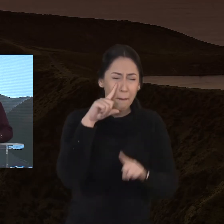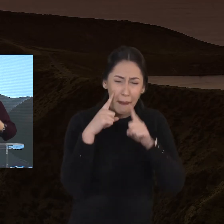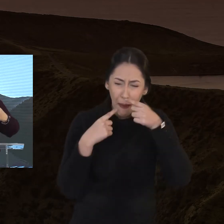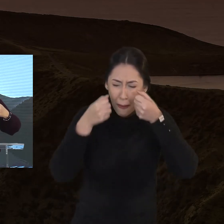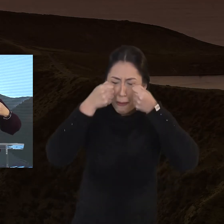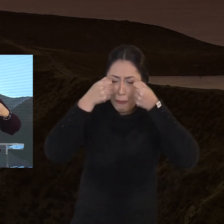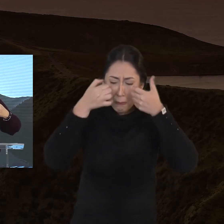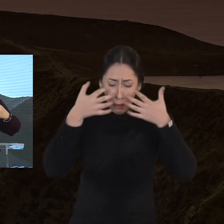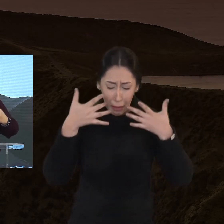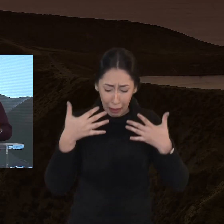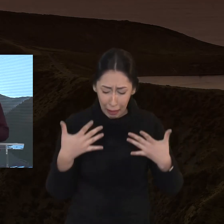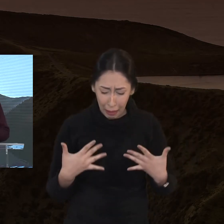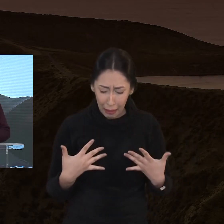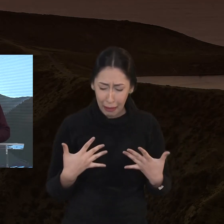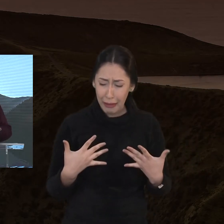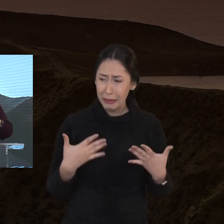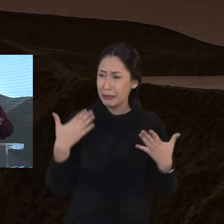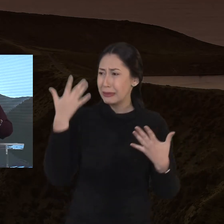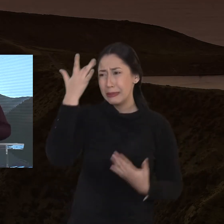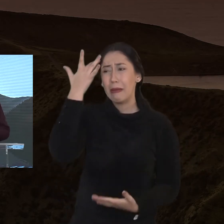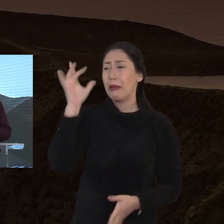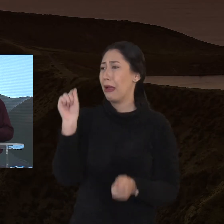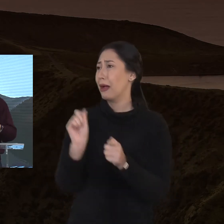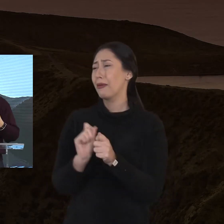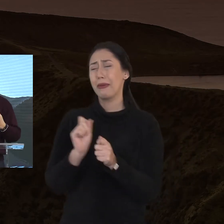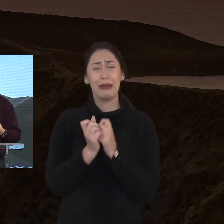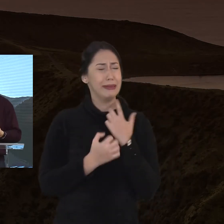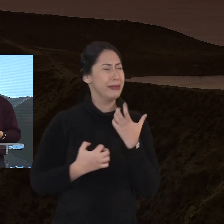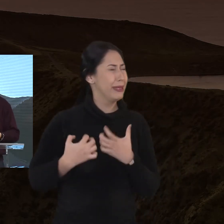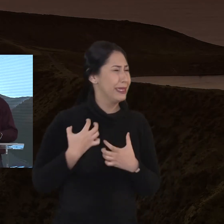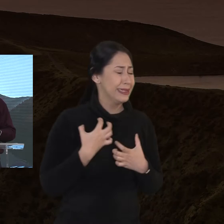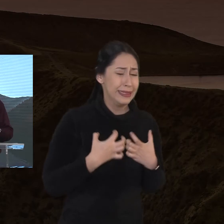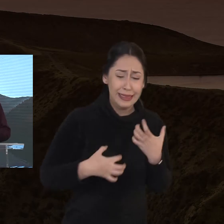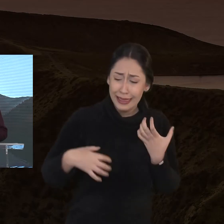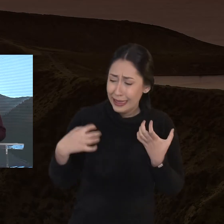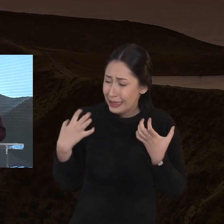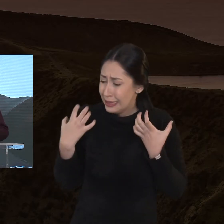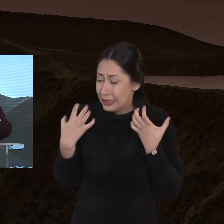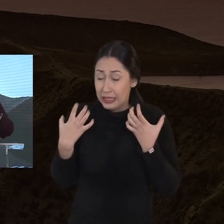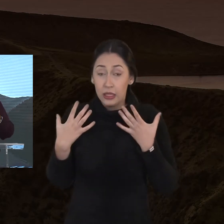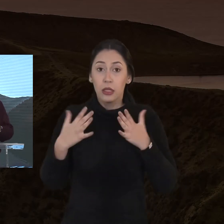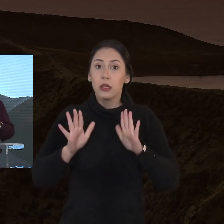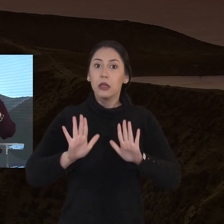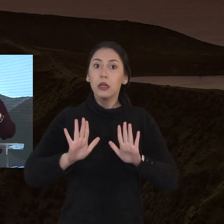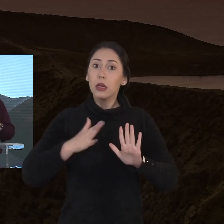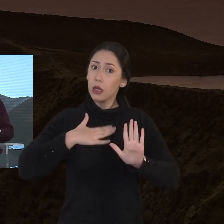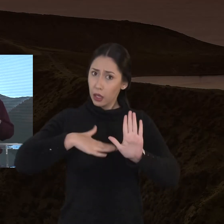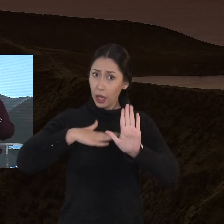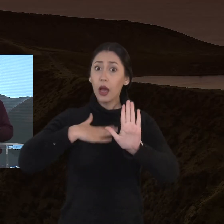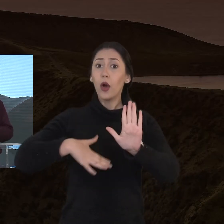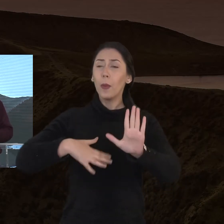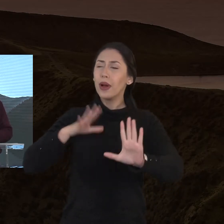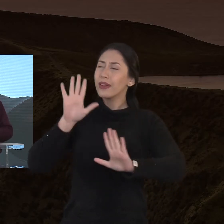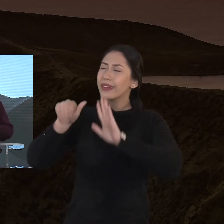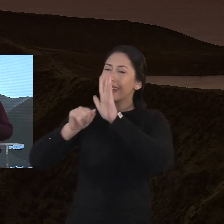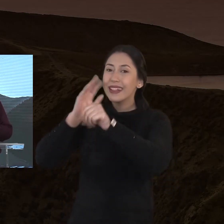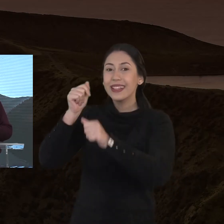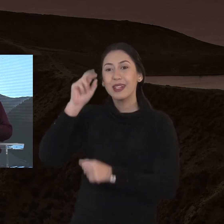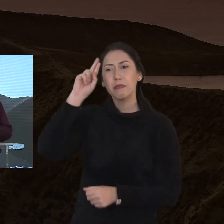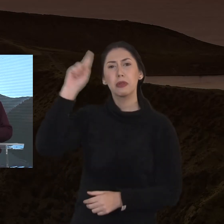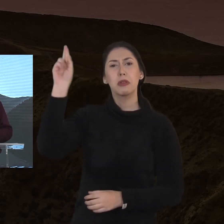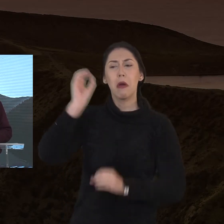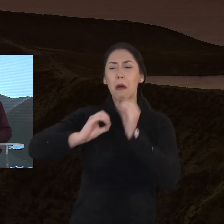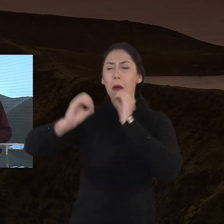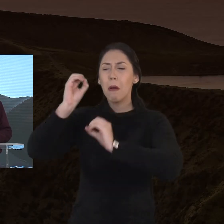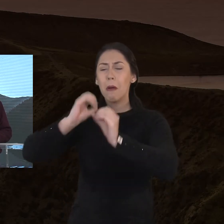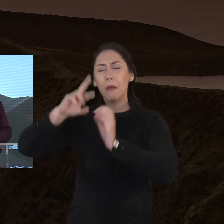choro não sabemos mais o que fazer estamos desesperados entramos em pânico queridos irmãos invoque o nome do senhor eu